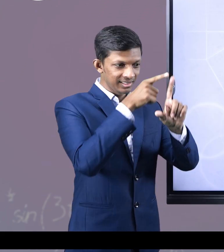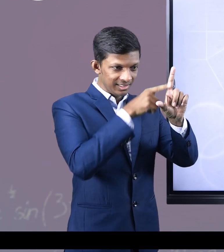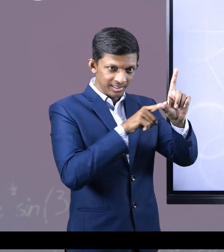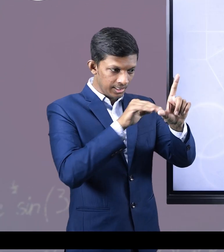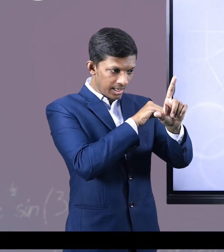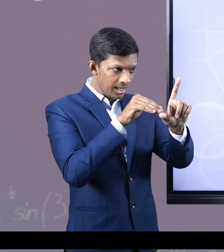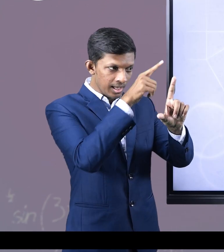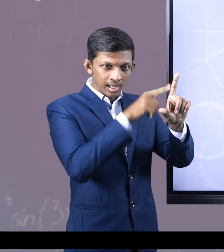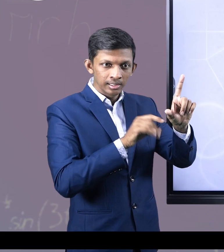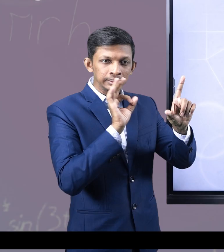काटकोन,